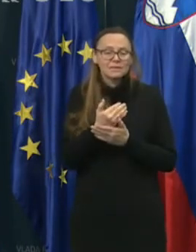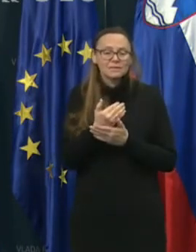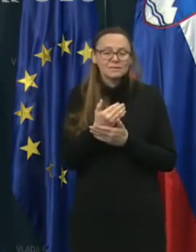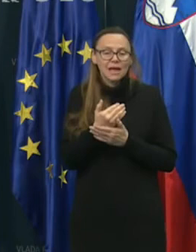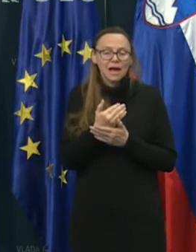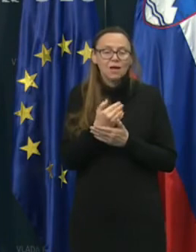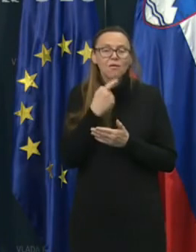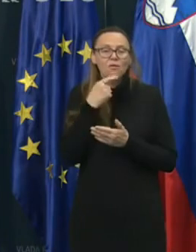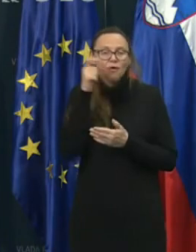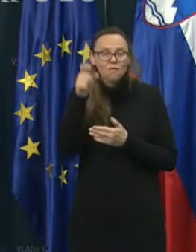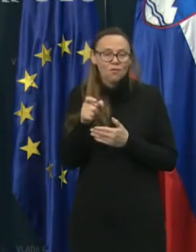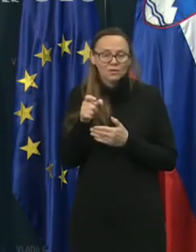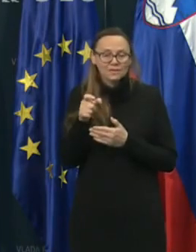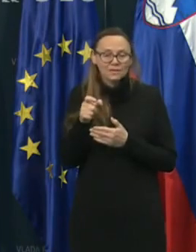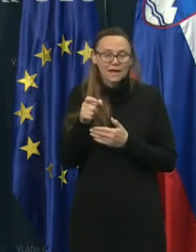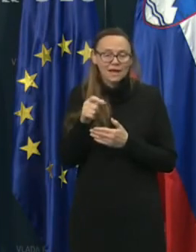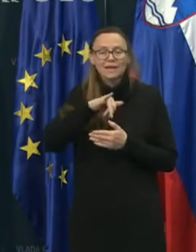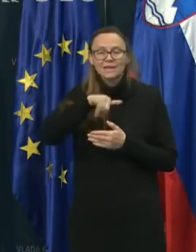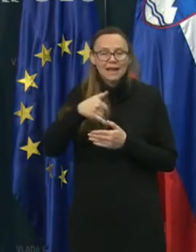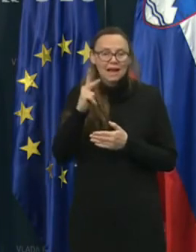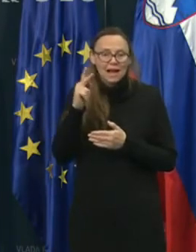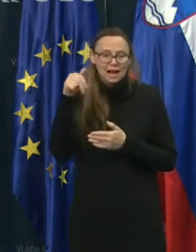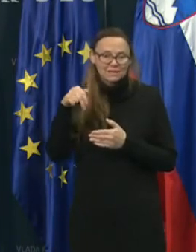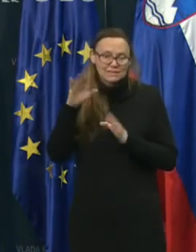veleposlanika Jelka Kacina.